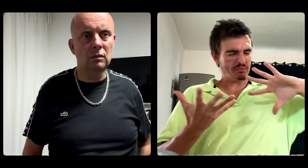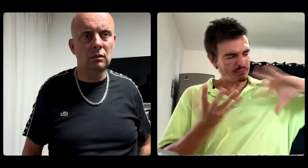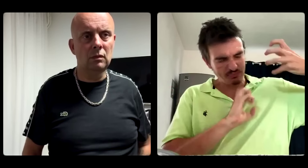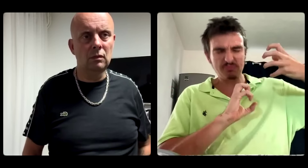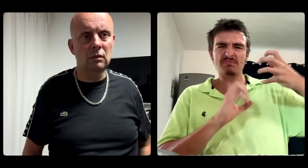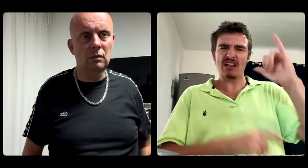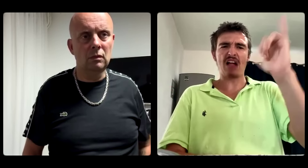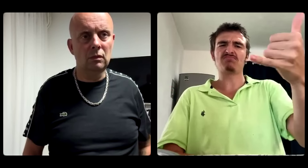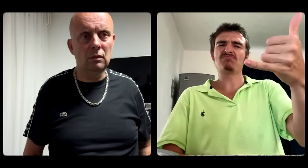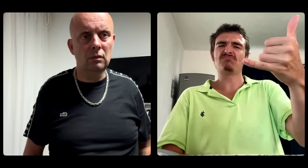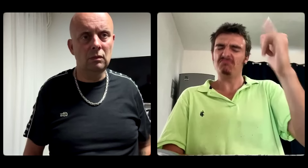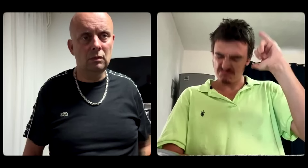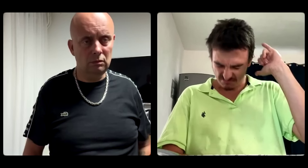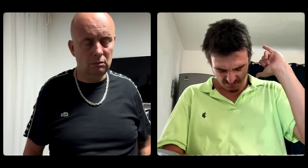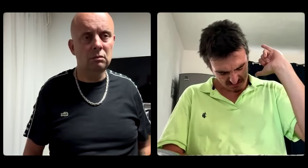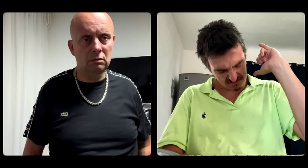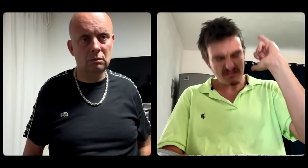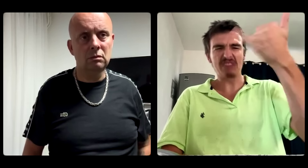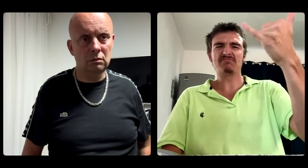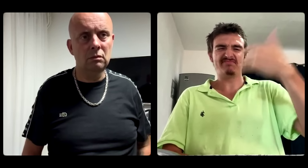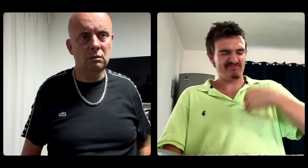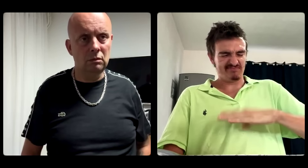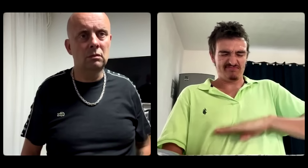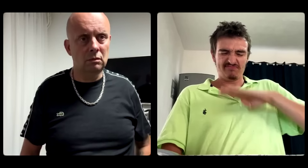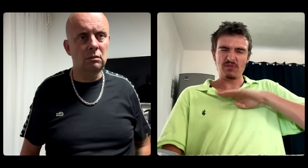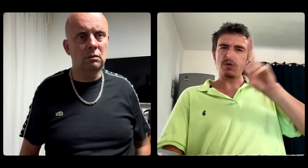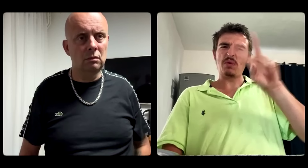Eeuw, je zit niet in godsverdamme.